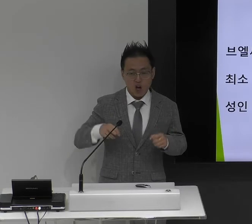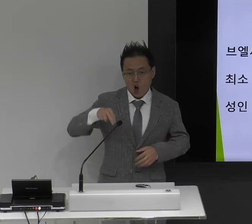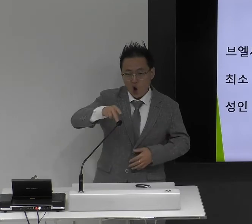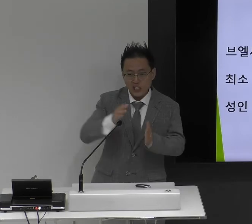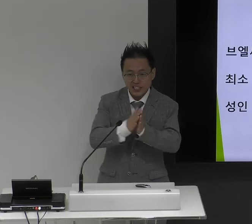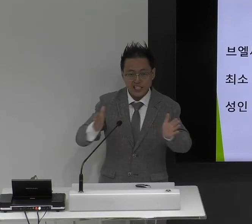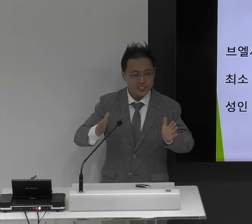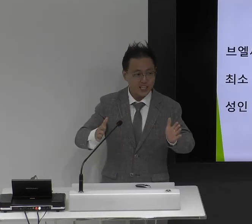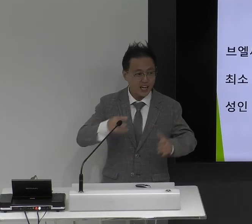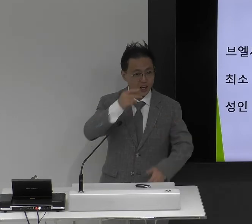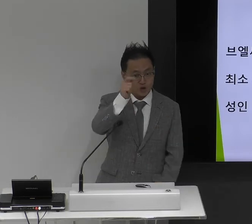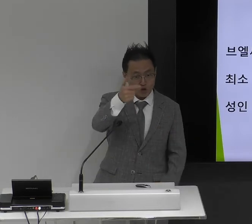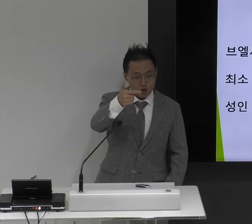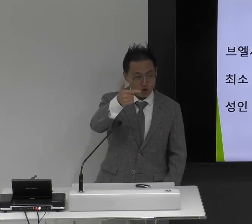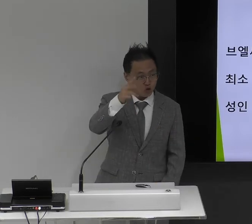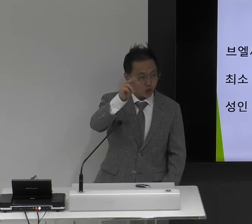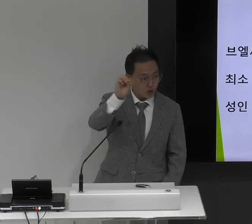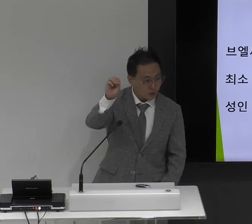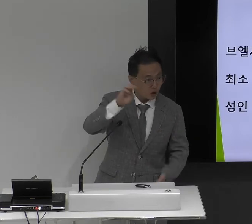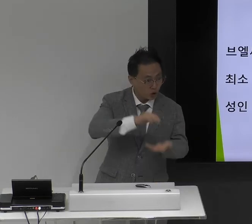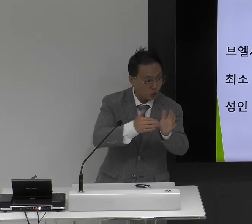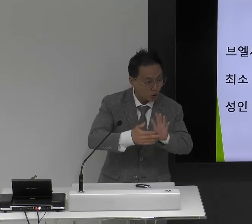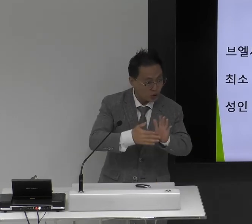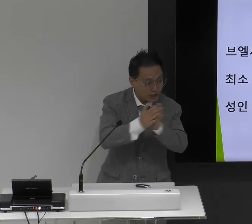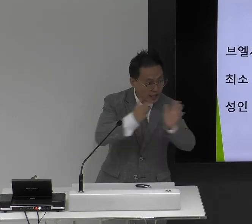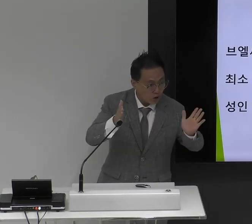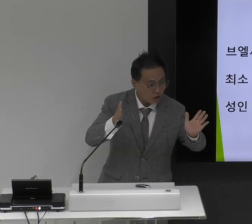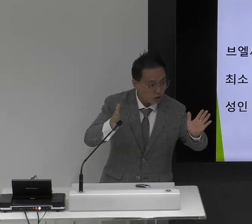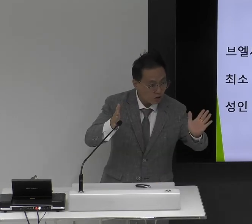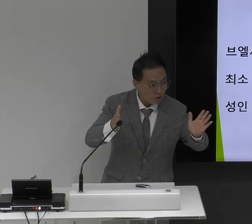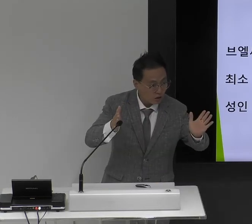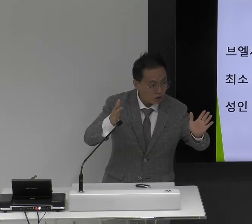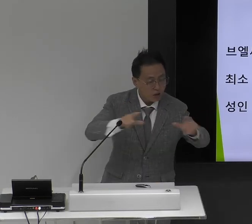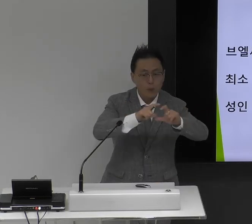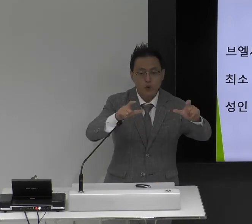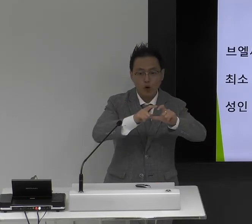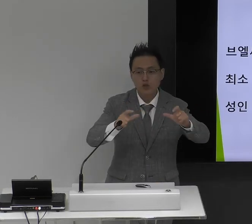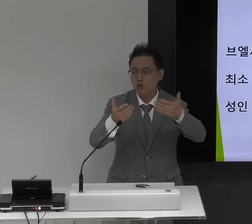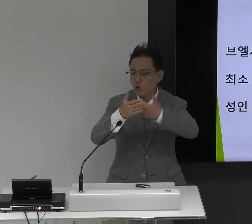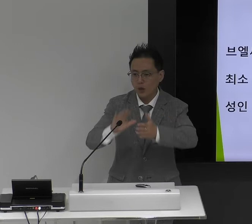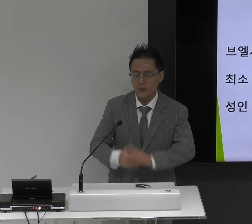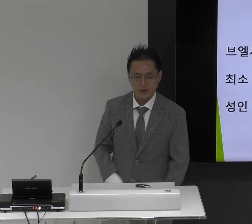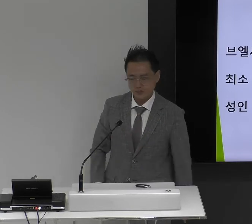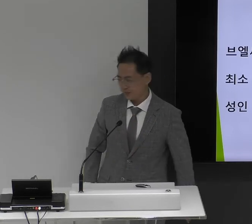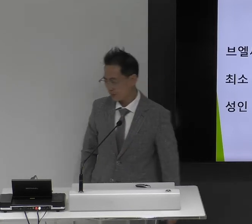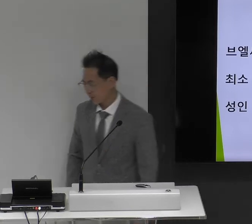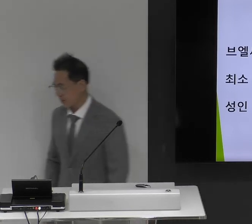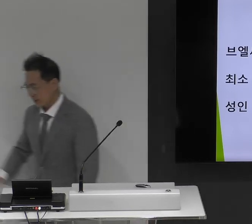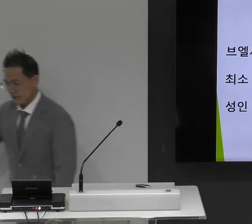걷기 시작했을 때 6km 정도로 시작했거든요. 그럼 보통 어떤 정도냐면은